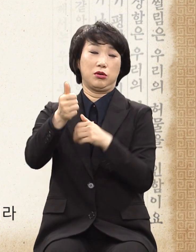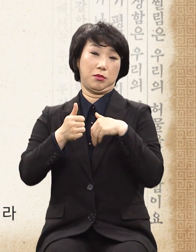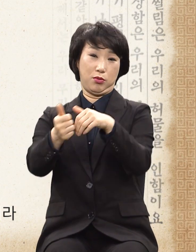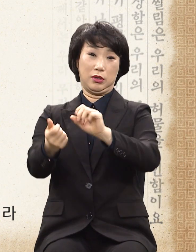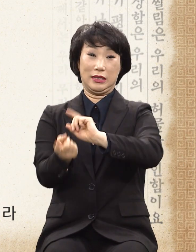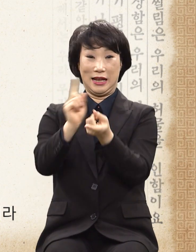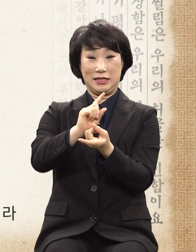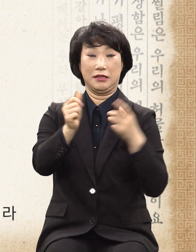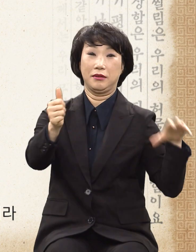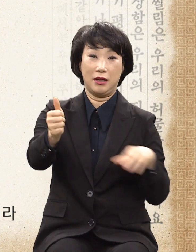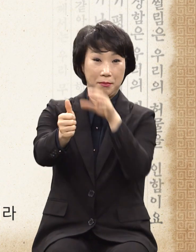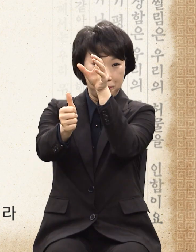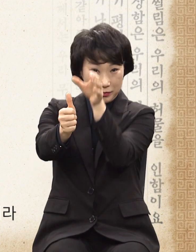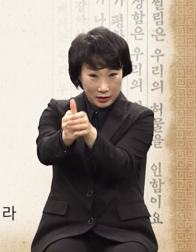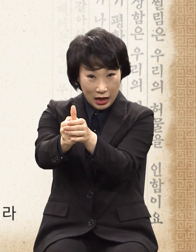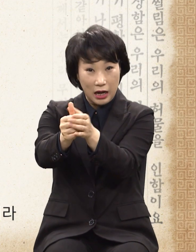그에게